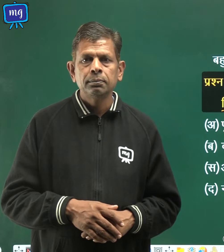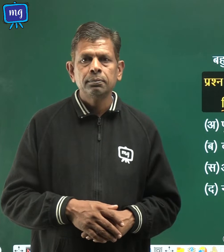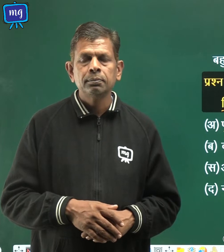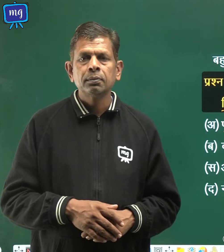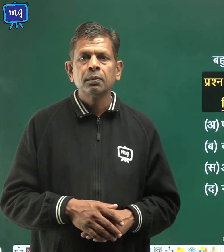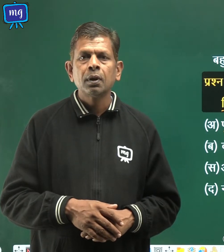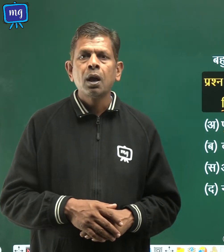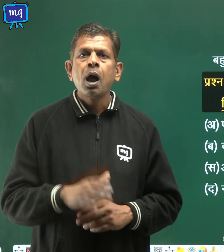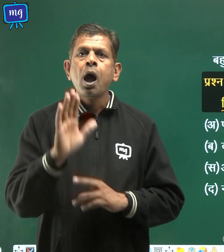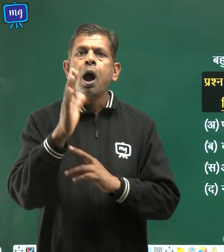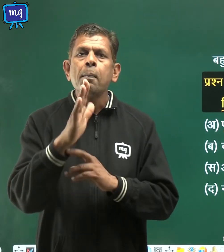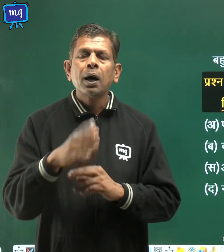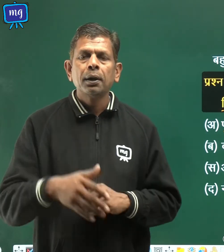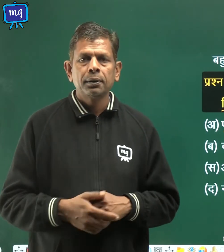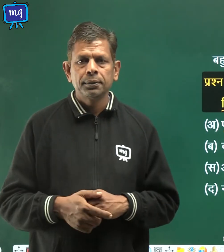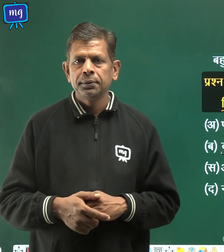पालक,